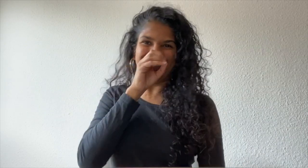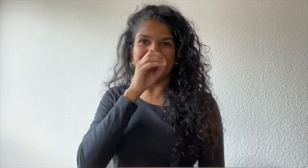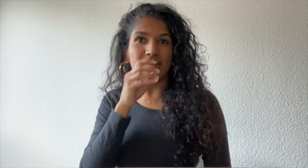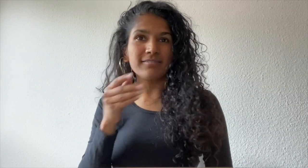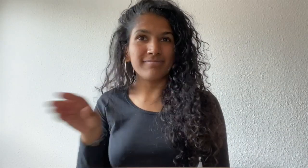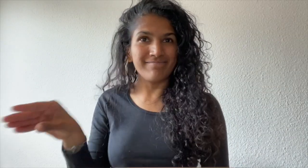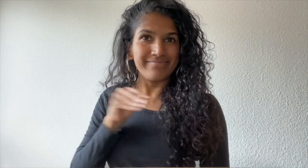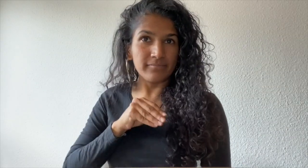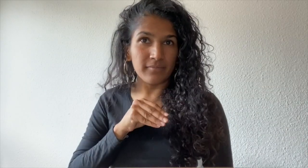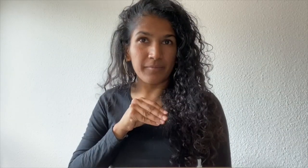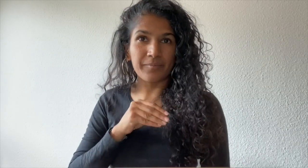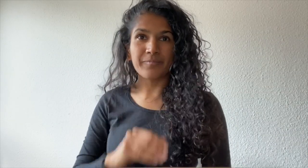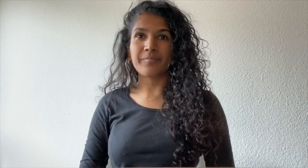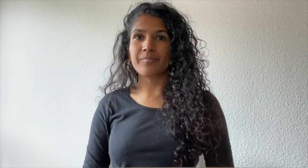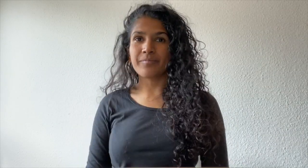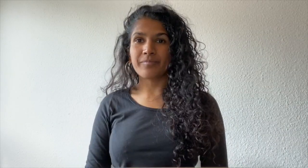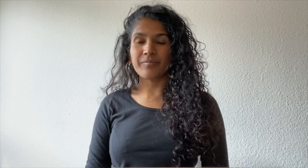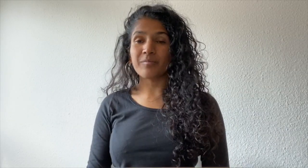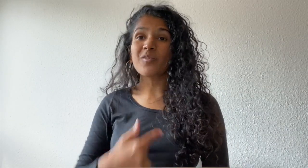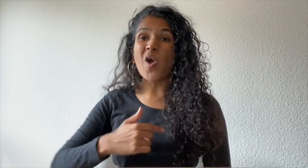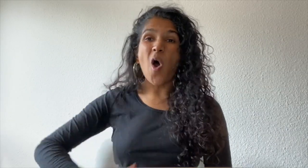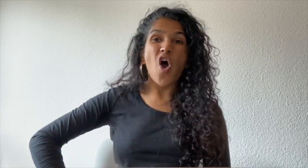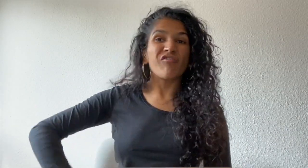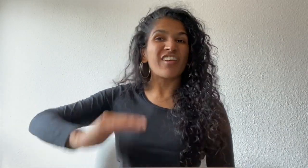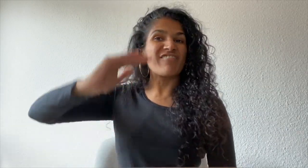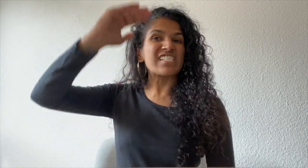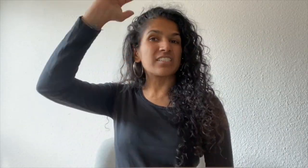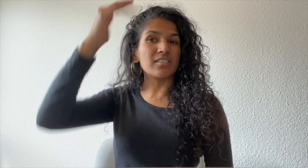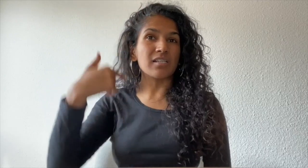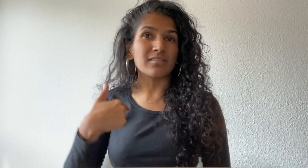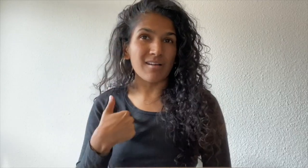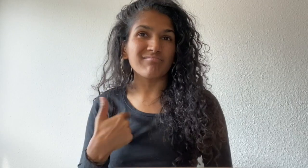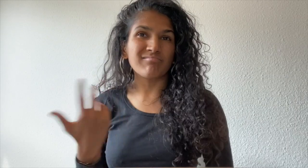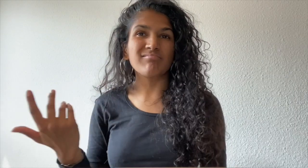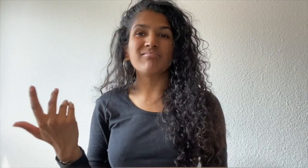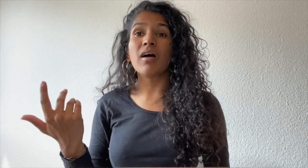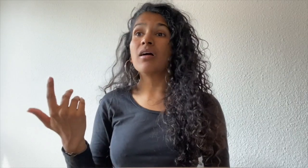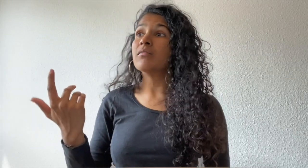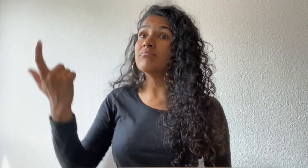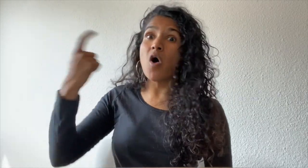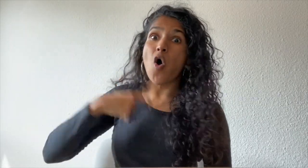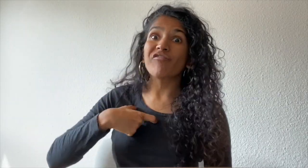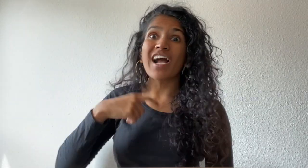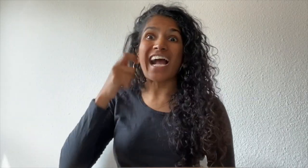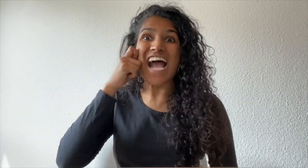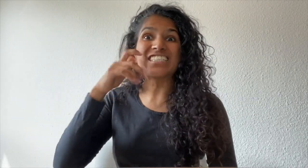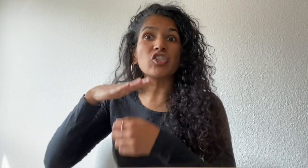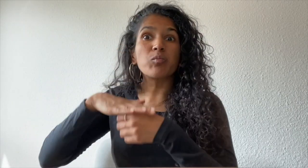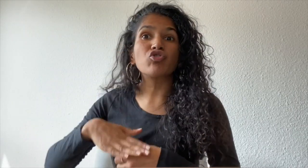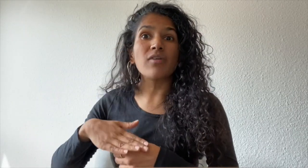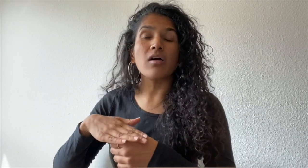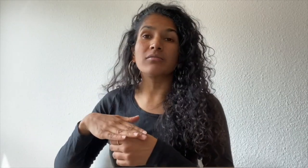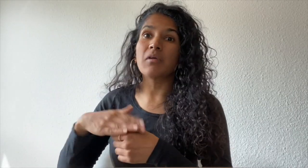nicht normale und ihre Kultur ins Lächerliche gezogen werden, auch durch Vermarktung und Nachahmung.